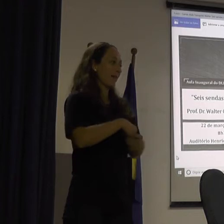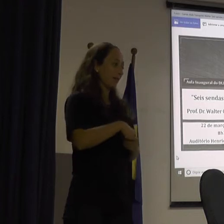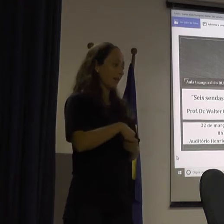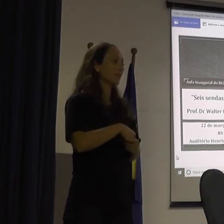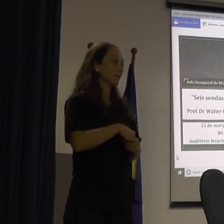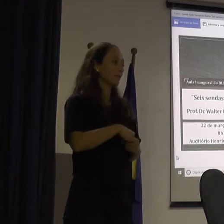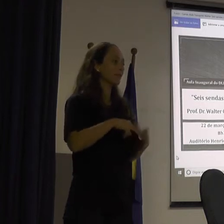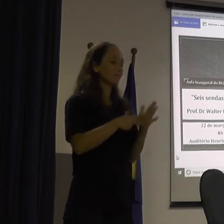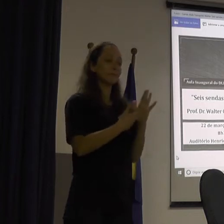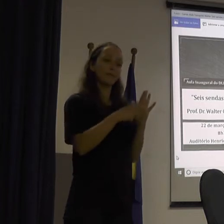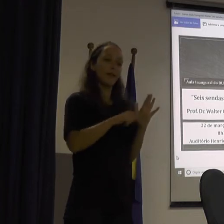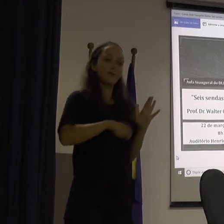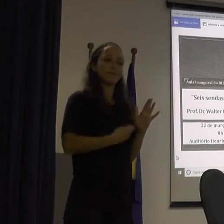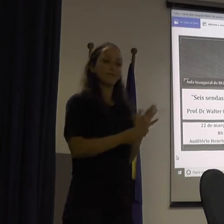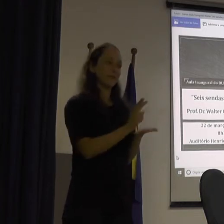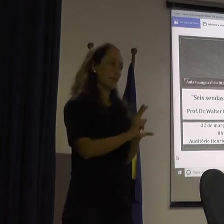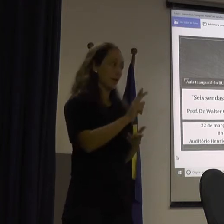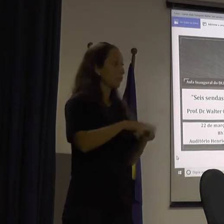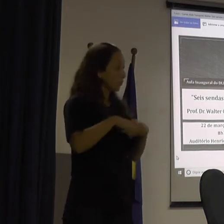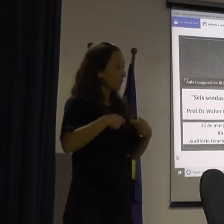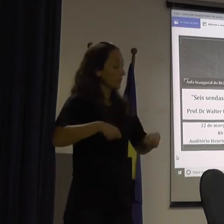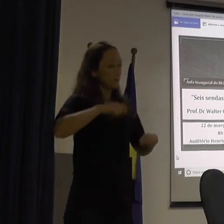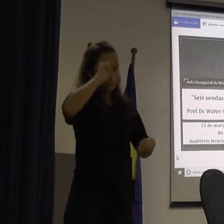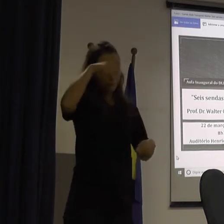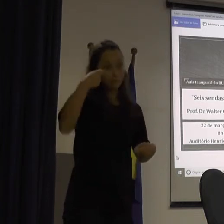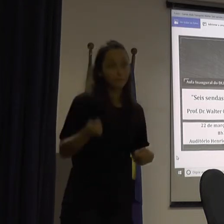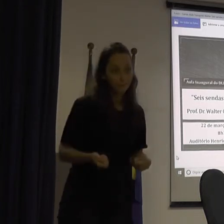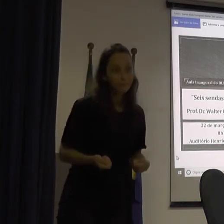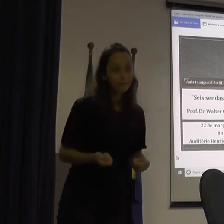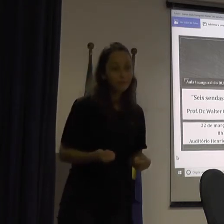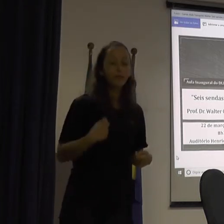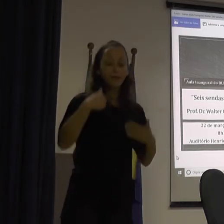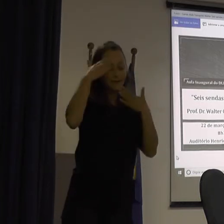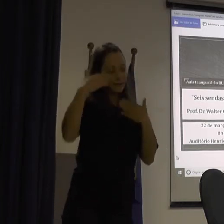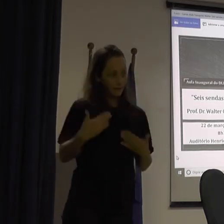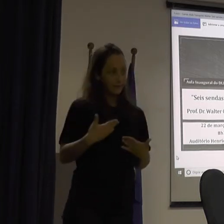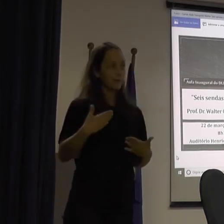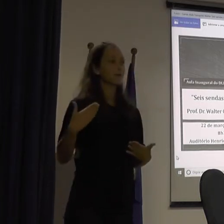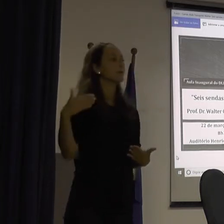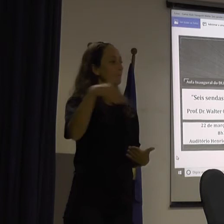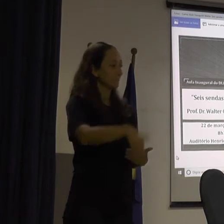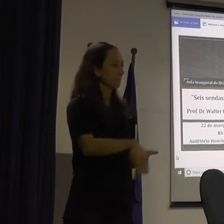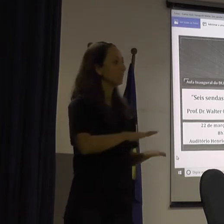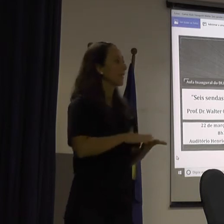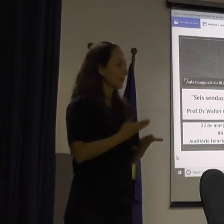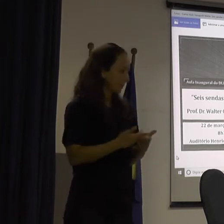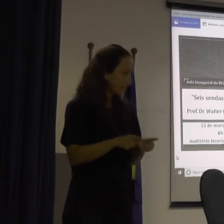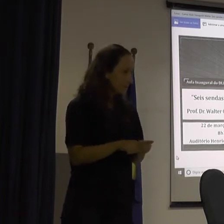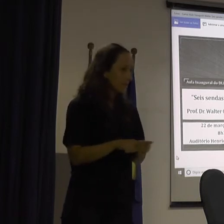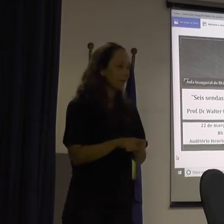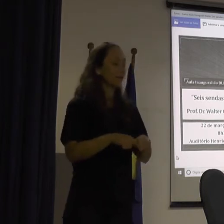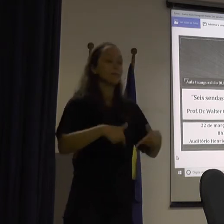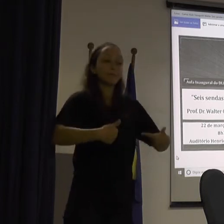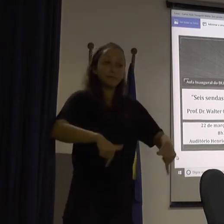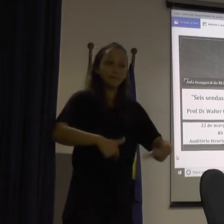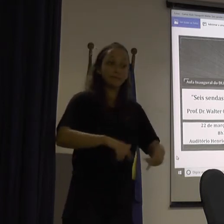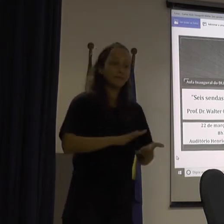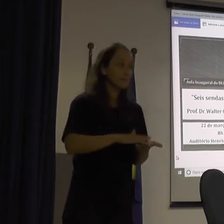homenagear as pessoas. Agradeço, inclusive, a presença dos intérpretes, cuja função